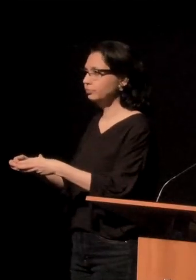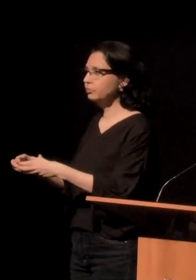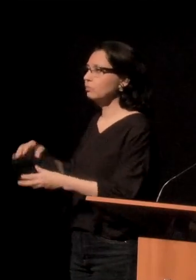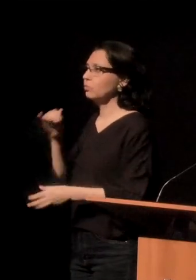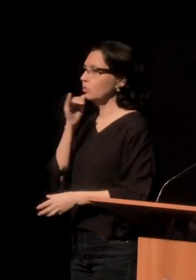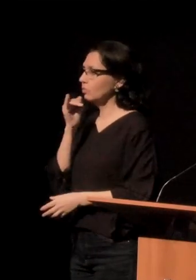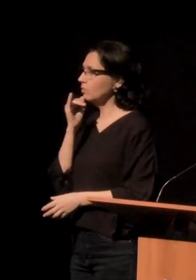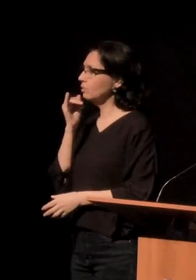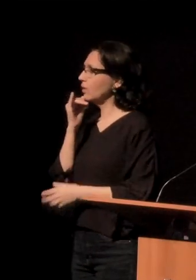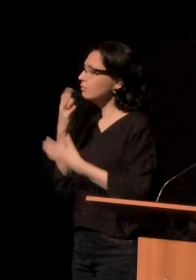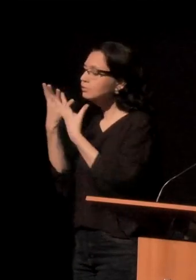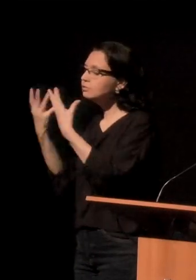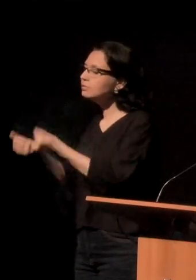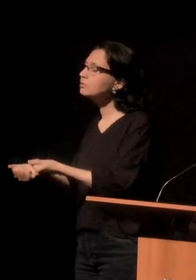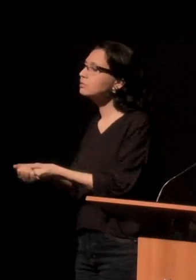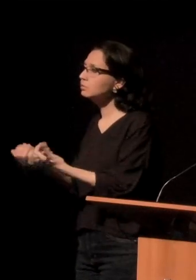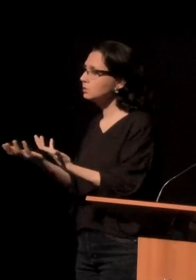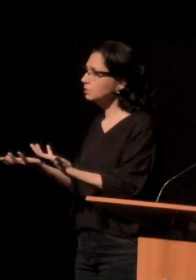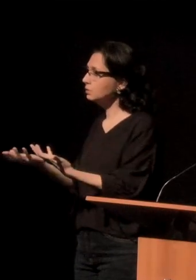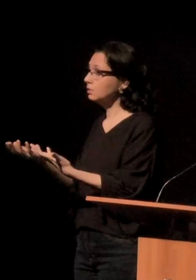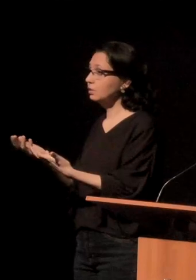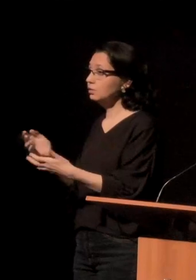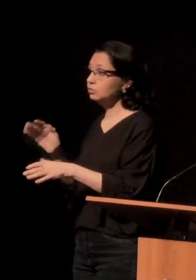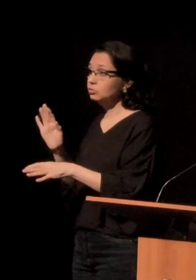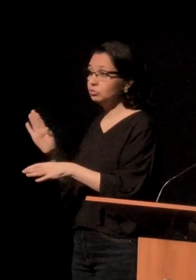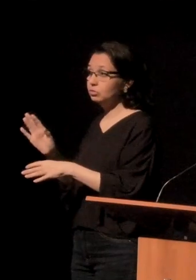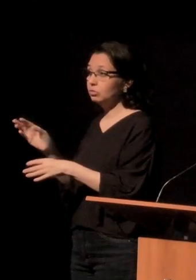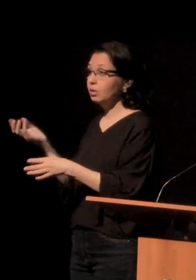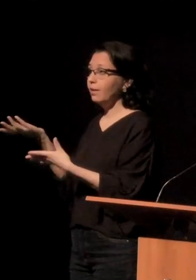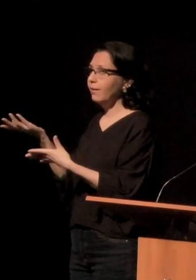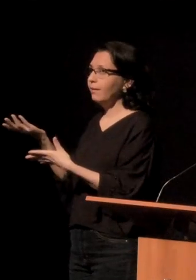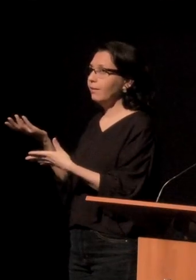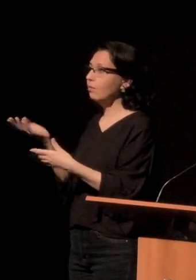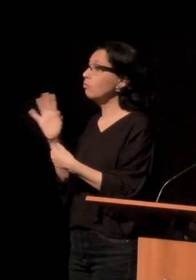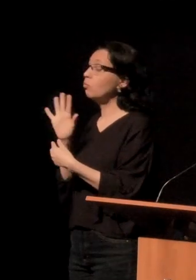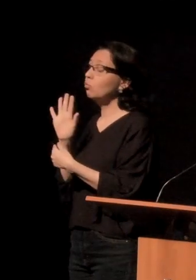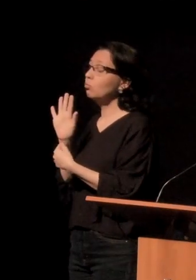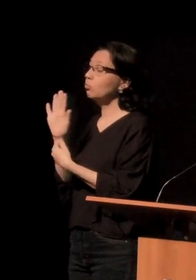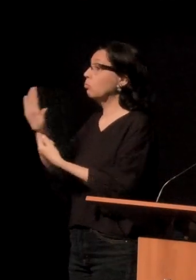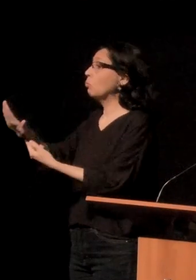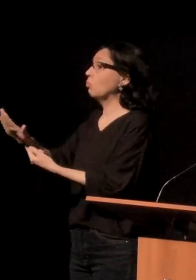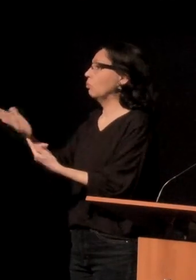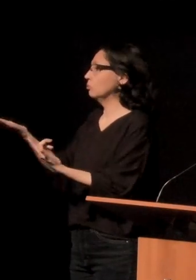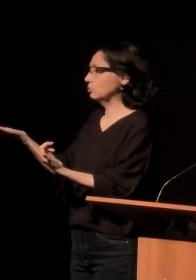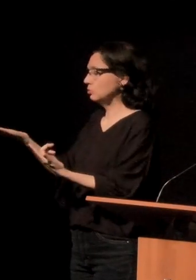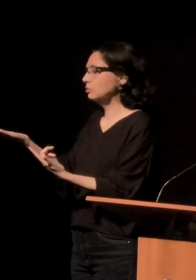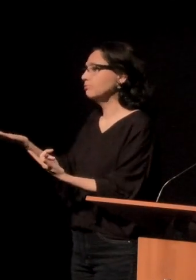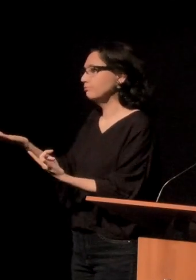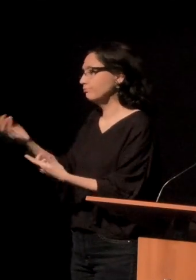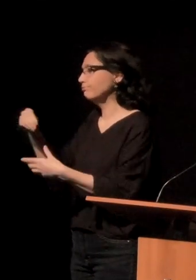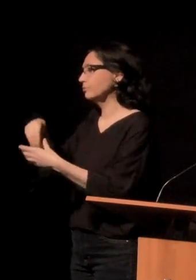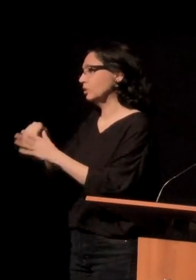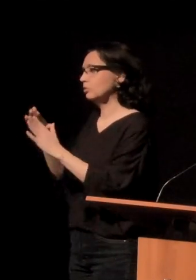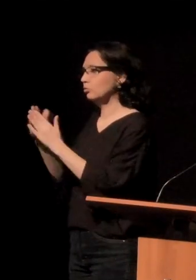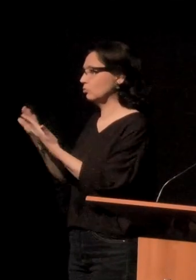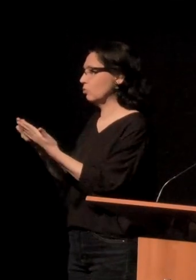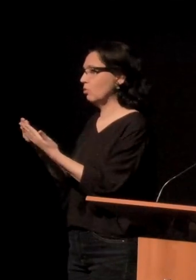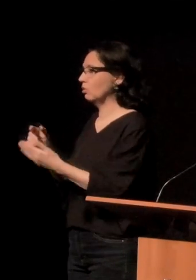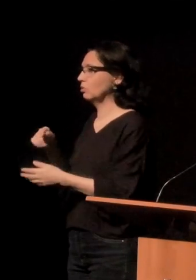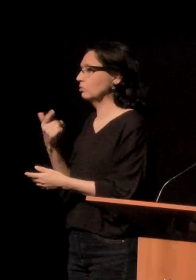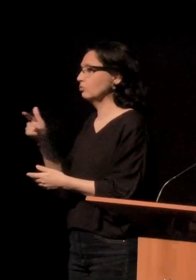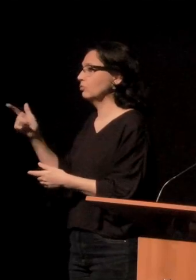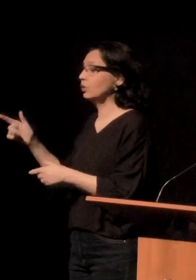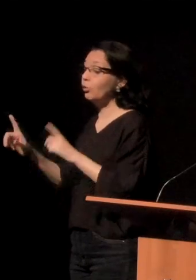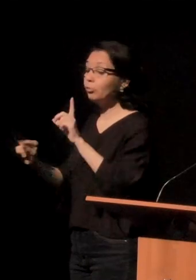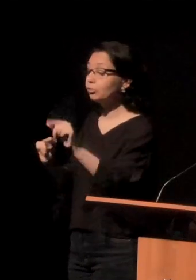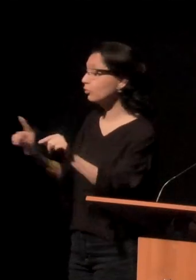aceita habilidade é feito por uma amostragem dentro de uma Unidade Escolar Então você não vai separar Ah você come